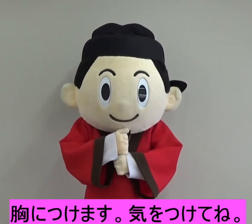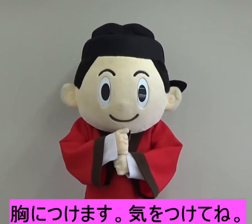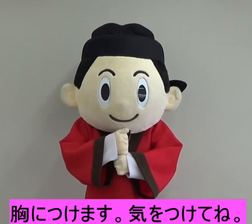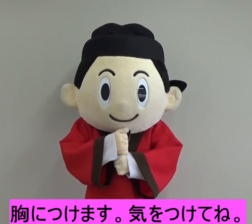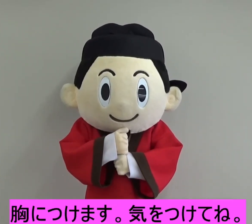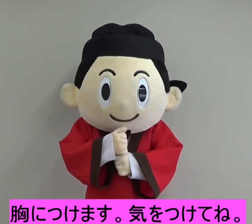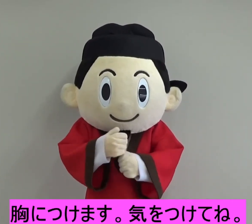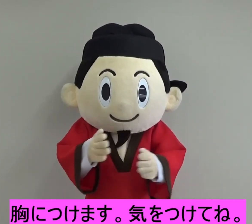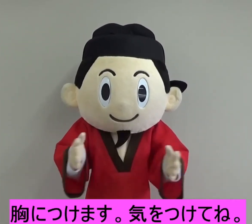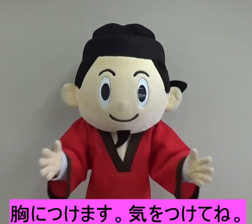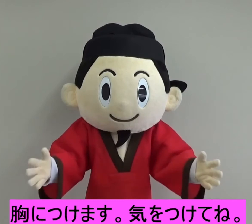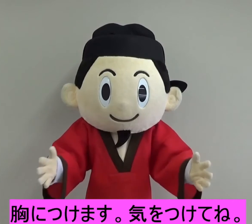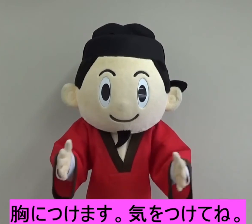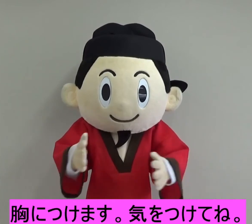てます気をつけて